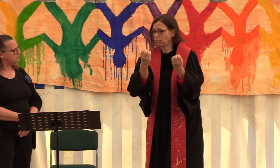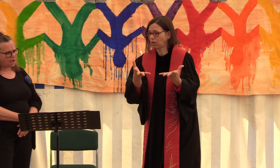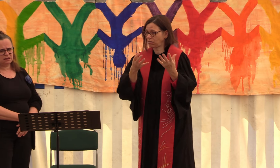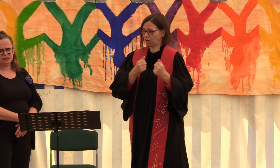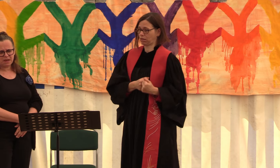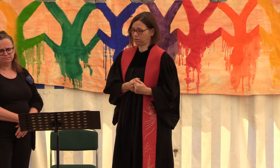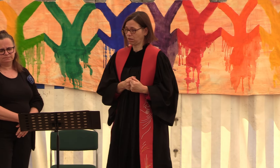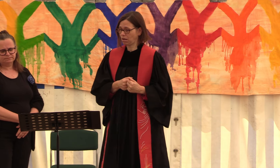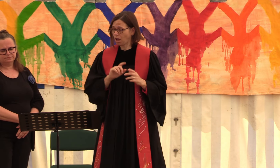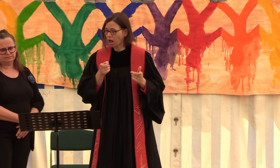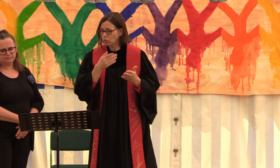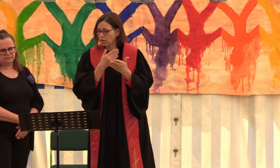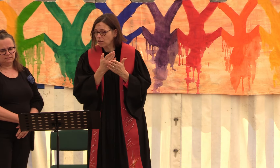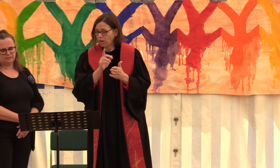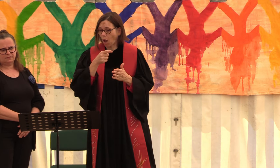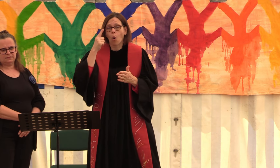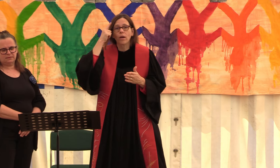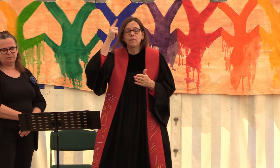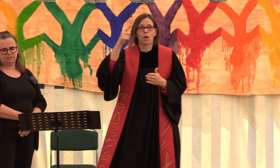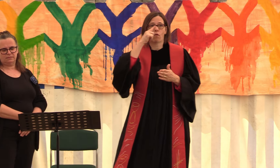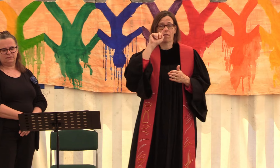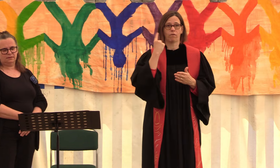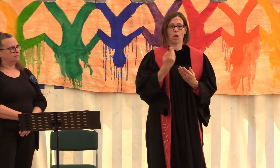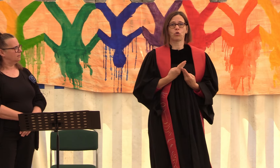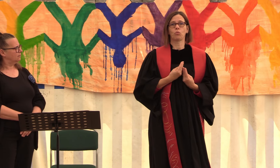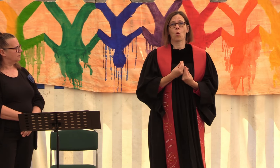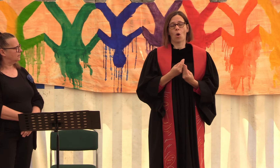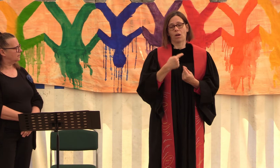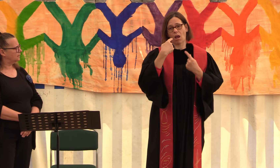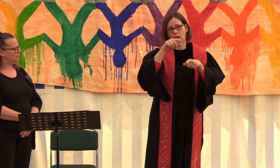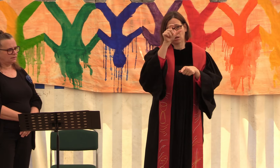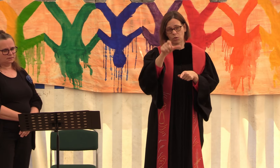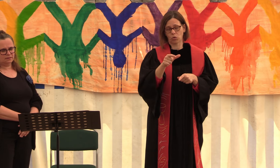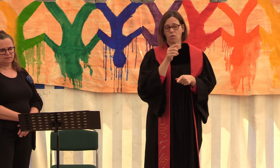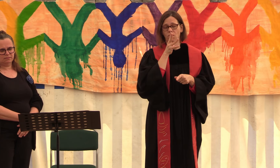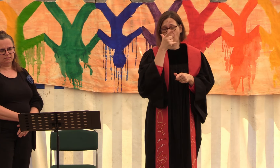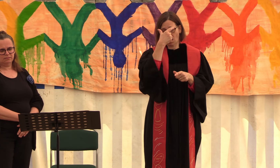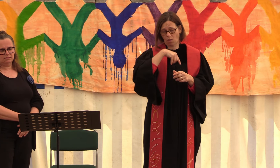perfekt. Es passiert immer wieder. Und wir